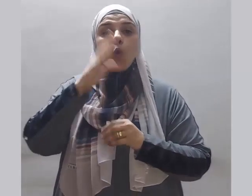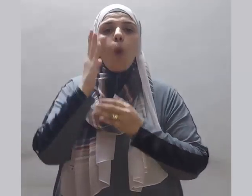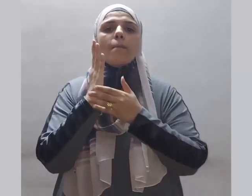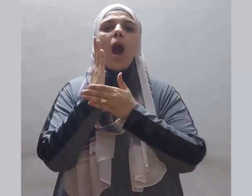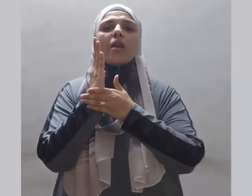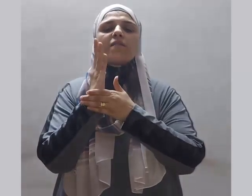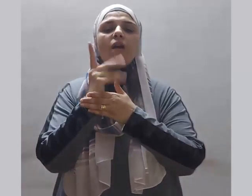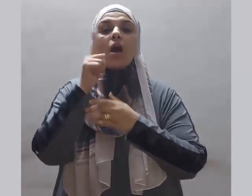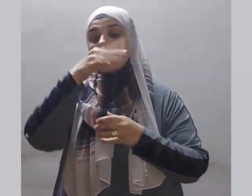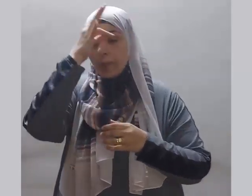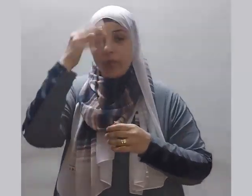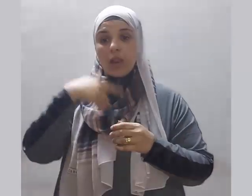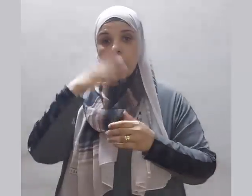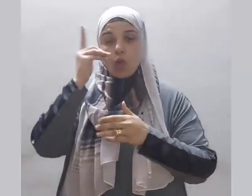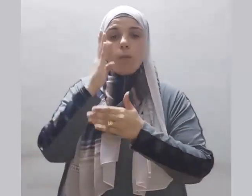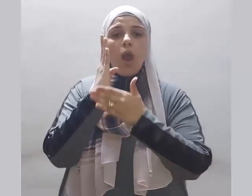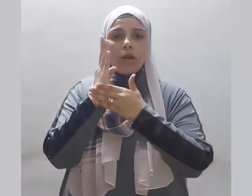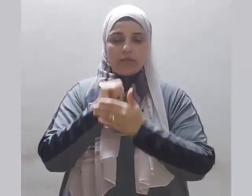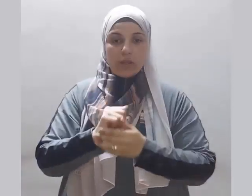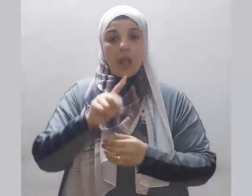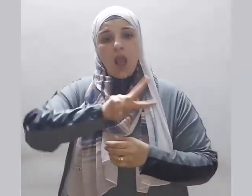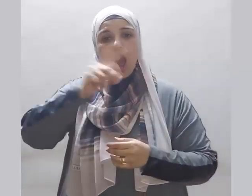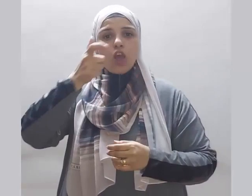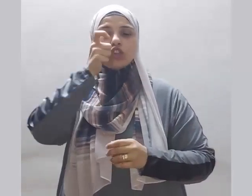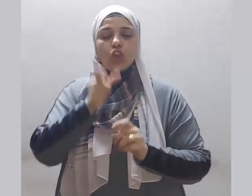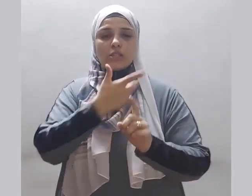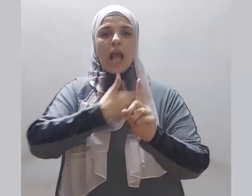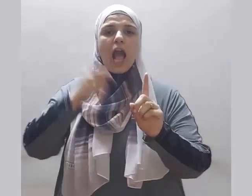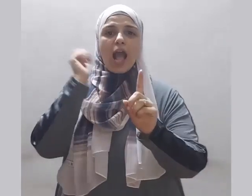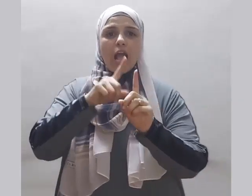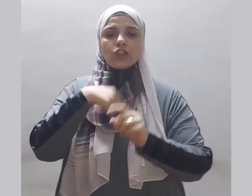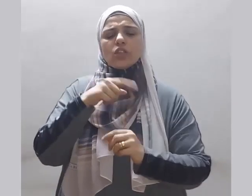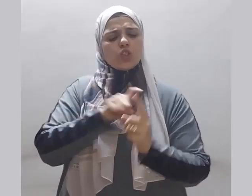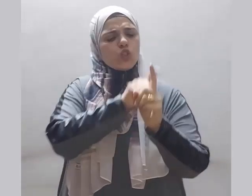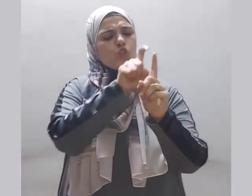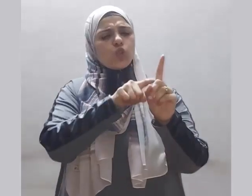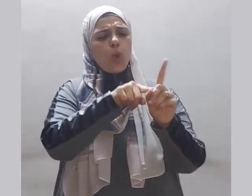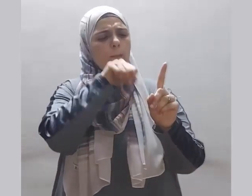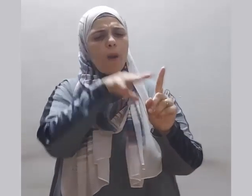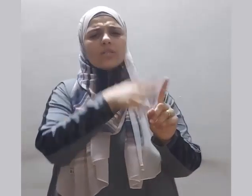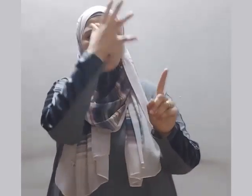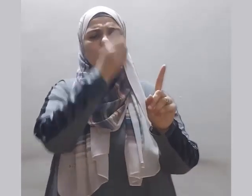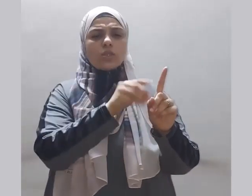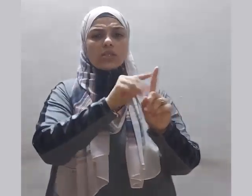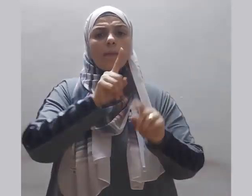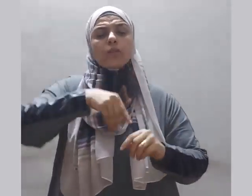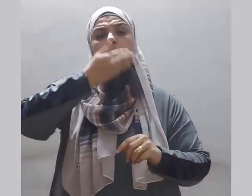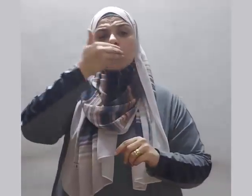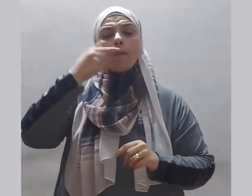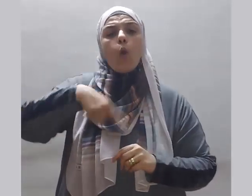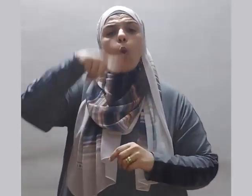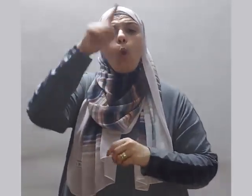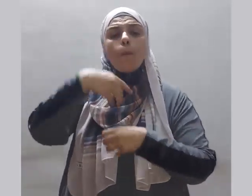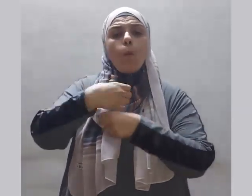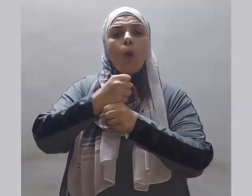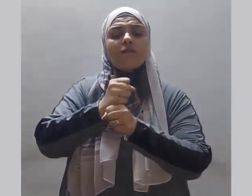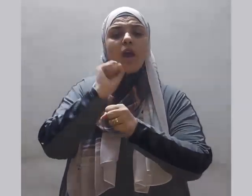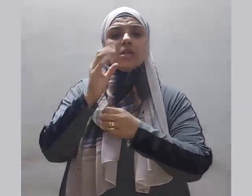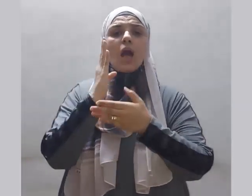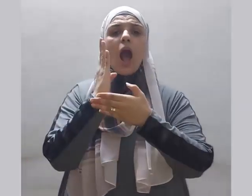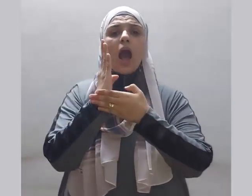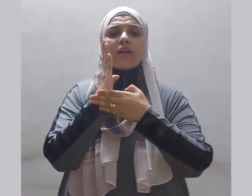لغير الحاج فقد سئل نبينا صلى الله عليه وسلم عن صوم يوم عرفه